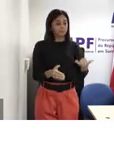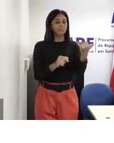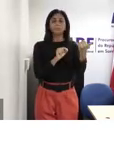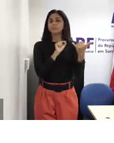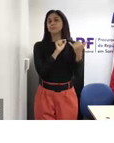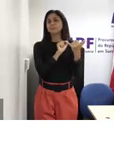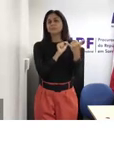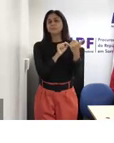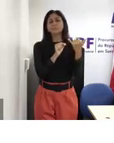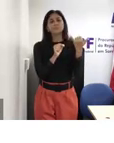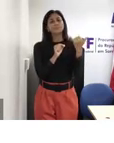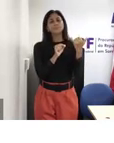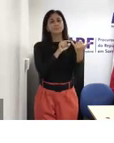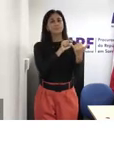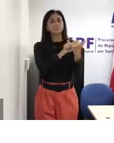celular